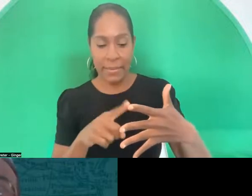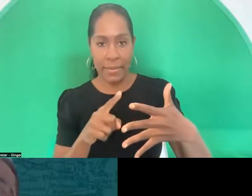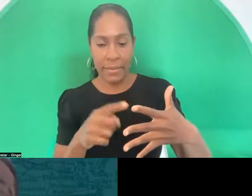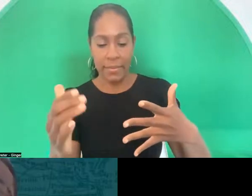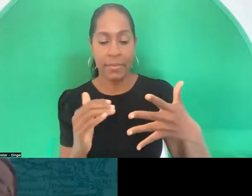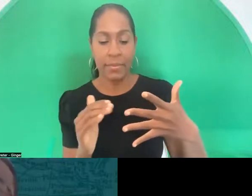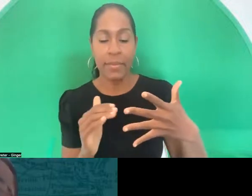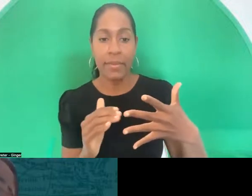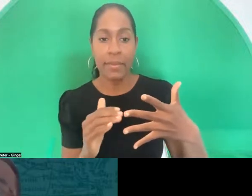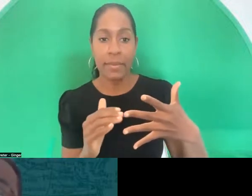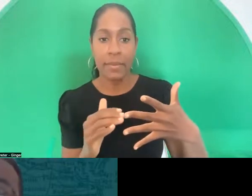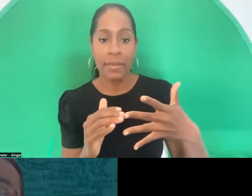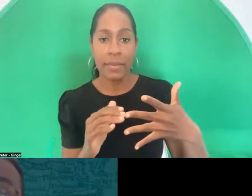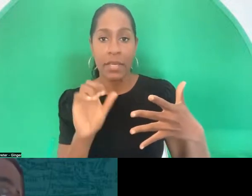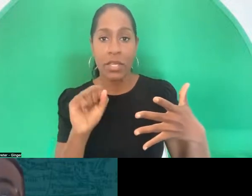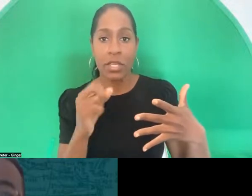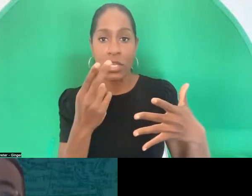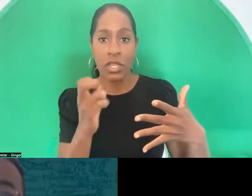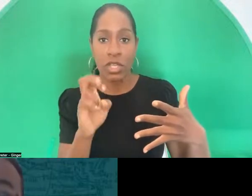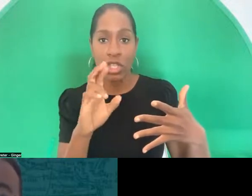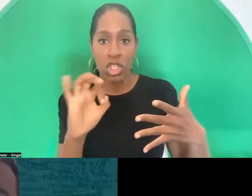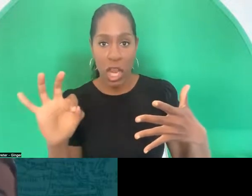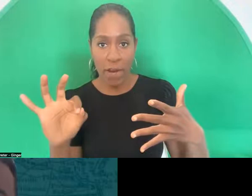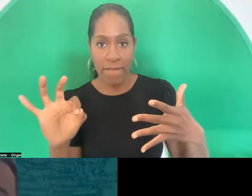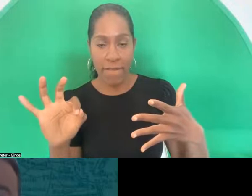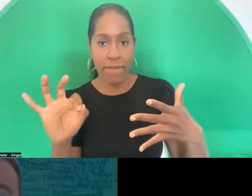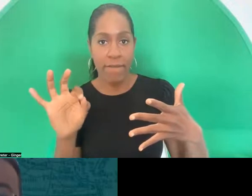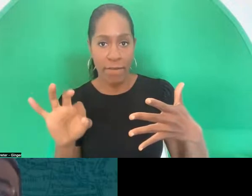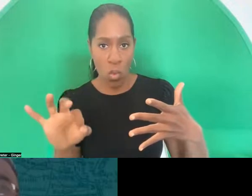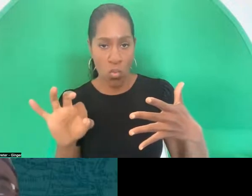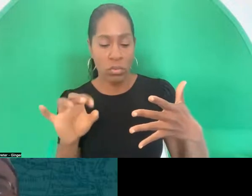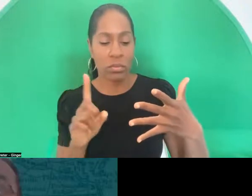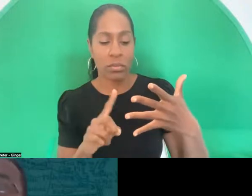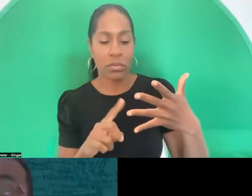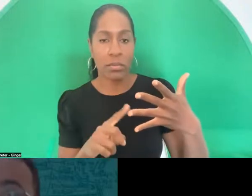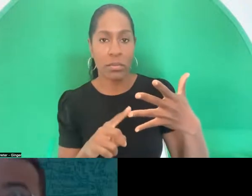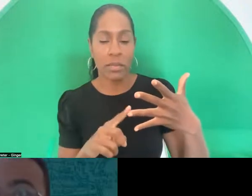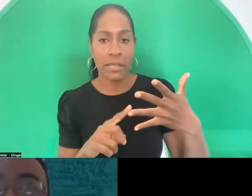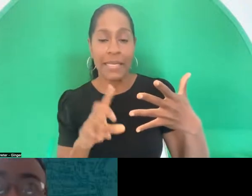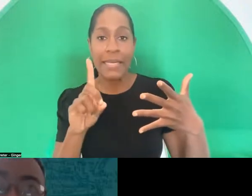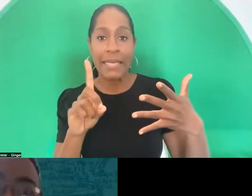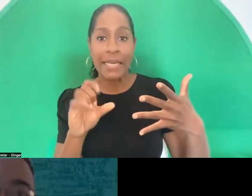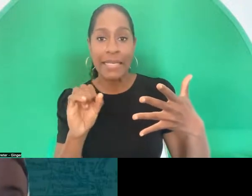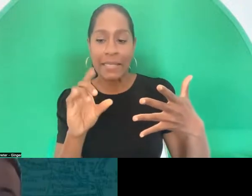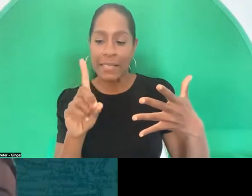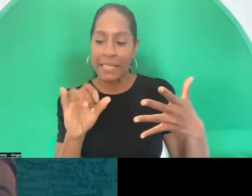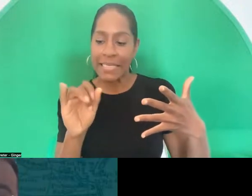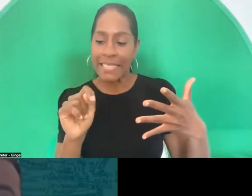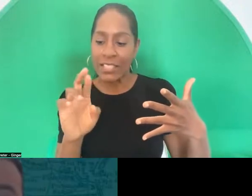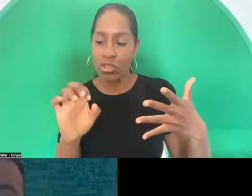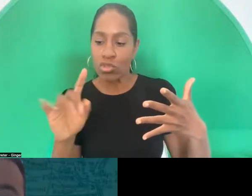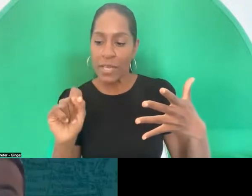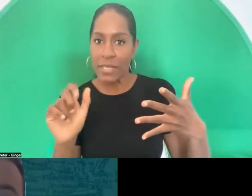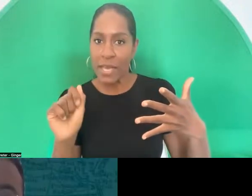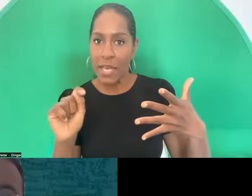votar después van a tener el sheriff eso es importante van a tener también el fiscal